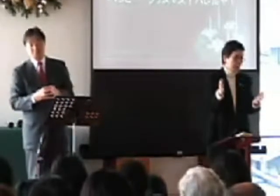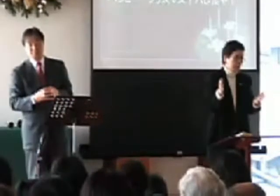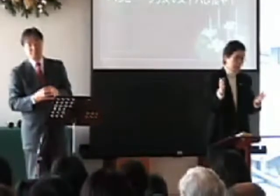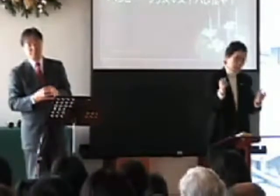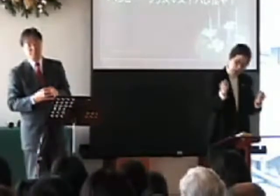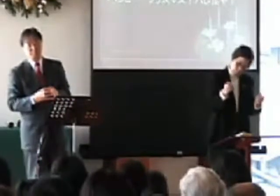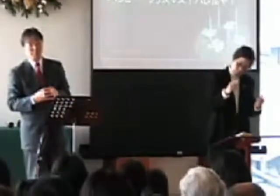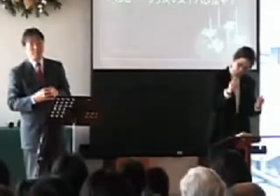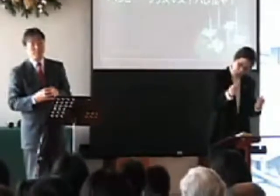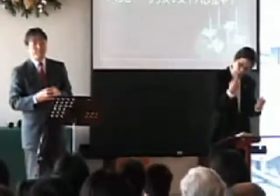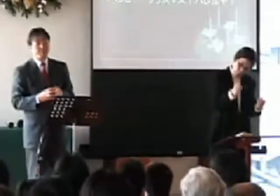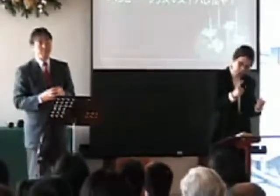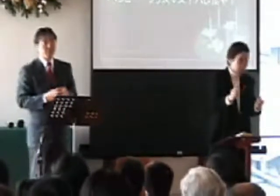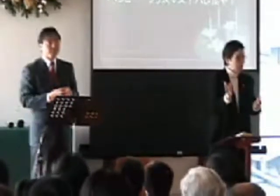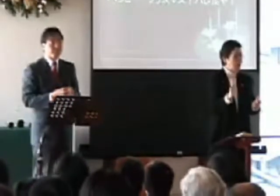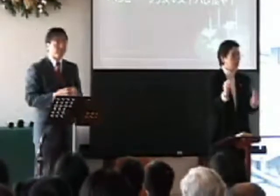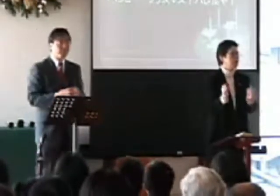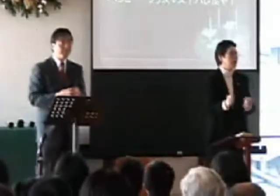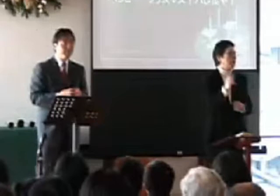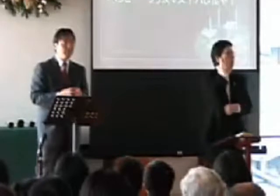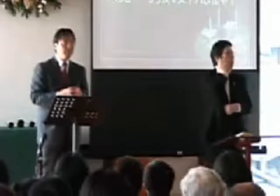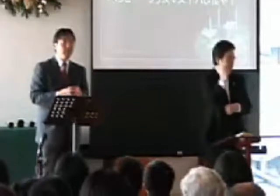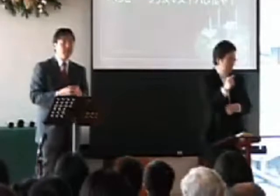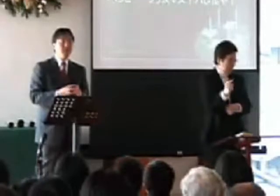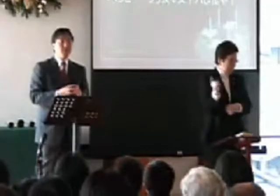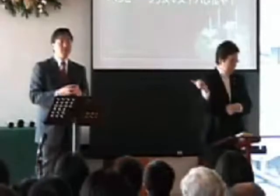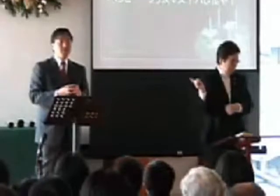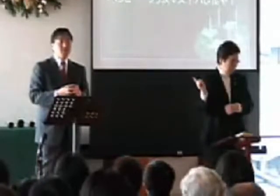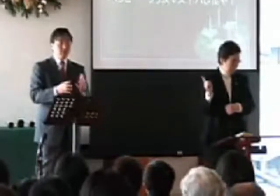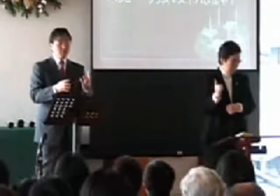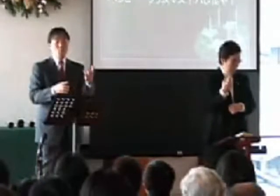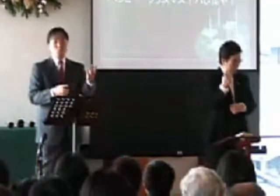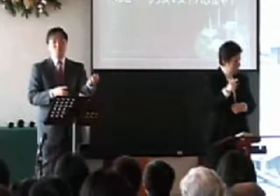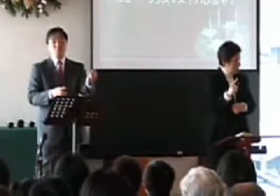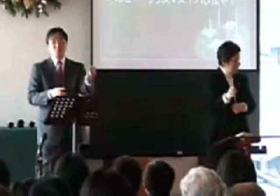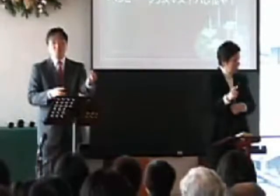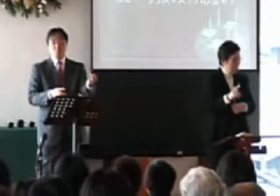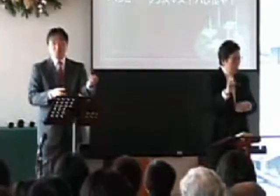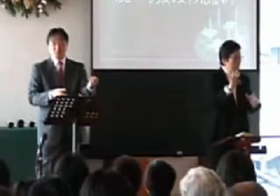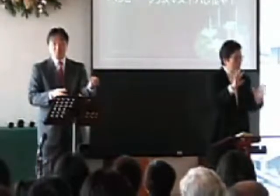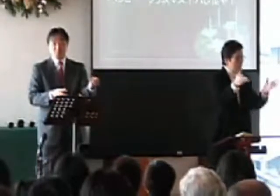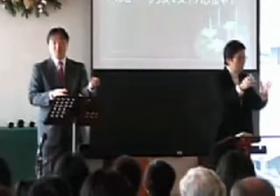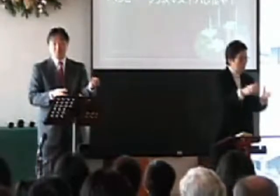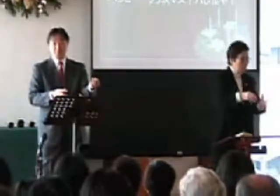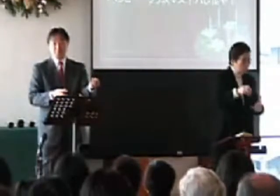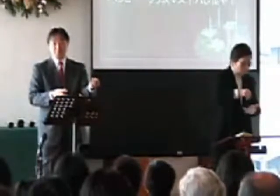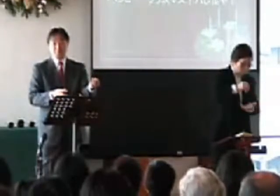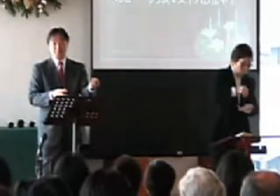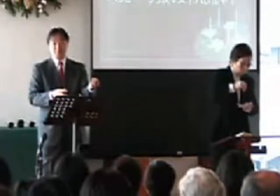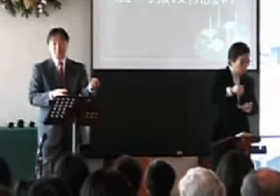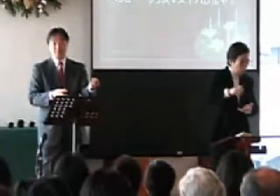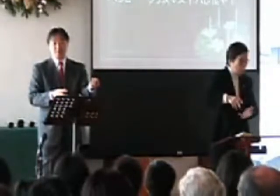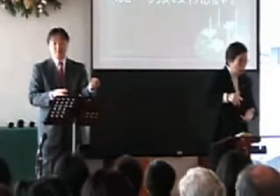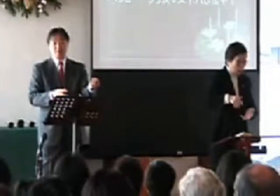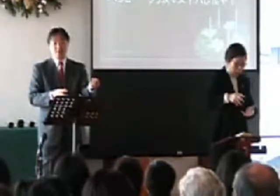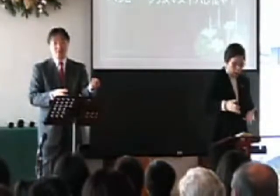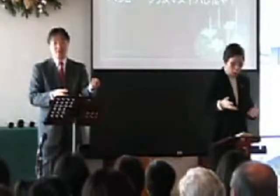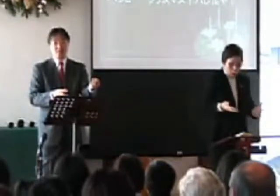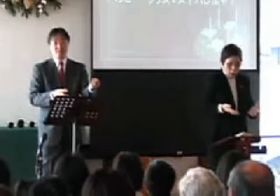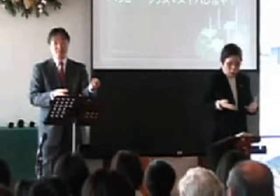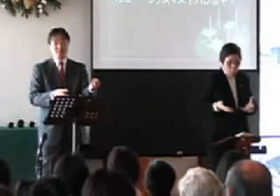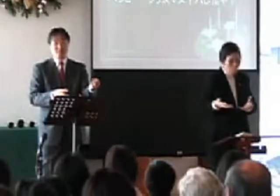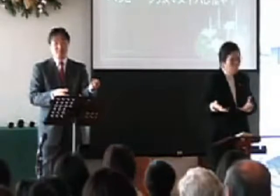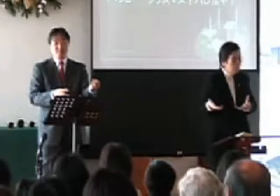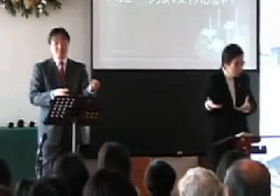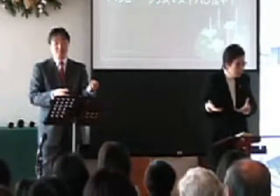がよくまあ3人の博士とかって言うんですけど、聖書の中には3人とは書いてありませんし、おそらくですね最低でも100人ぐらいい